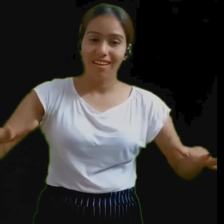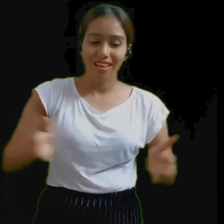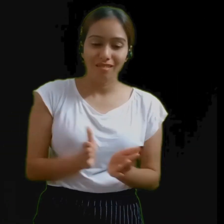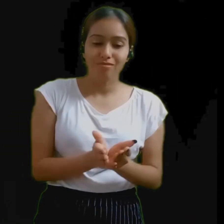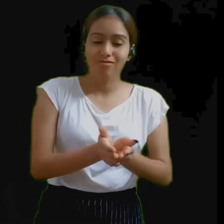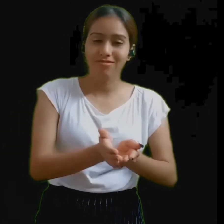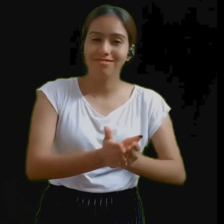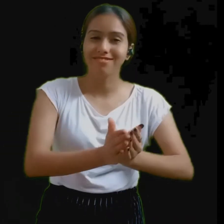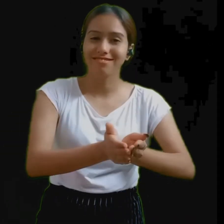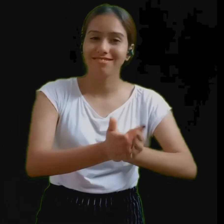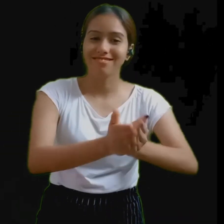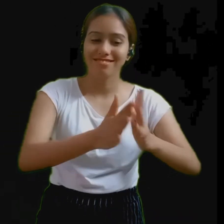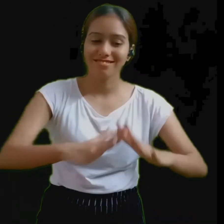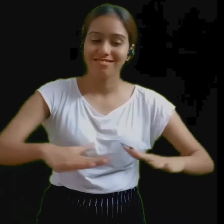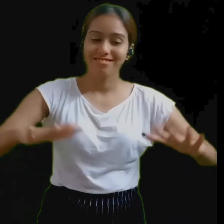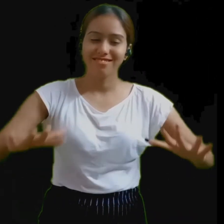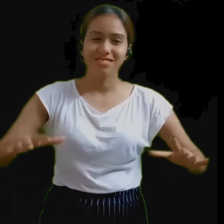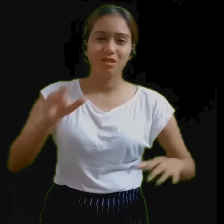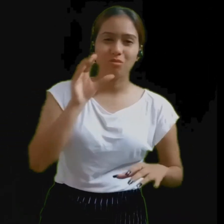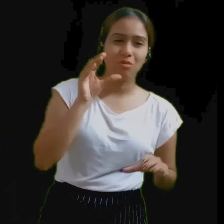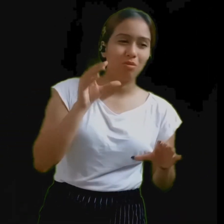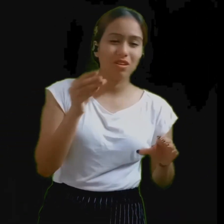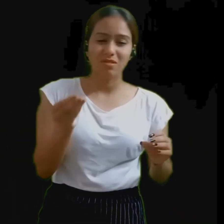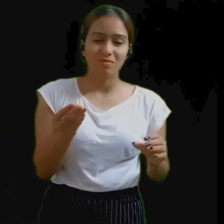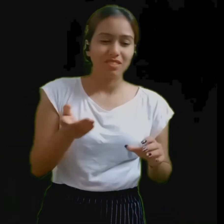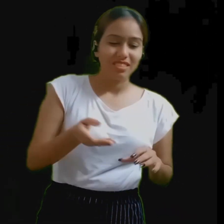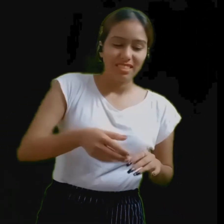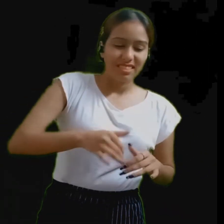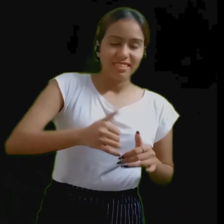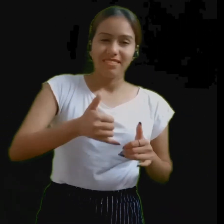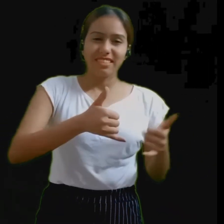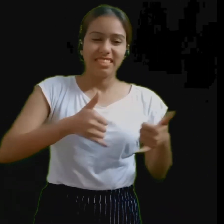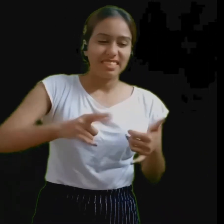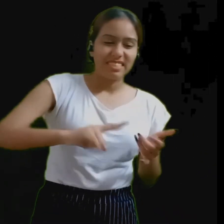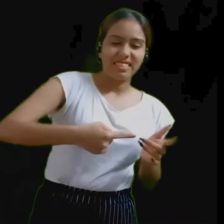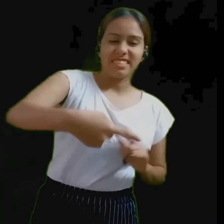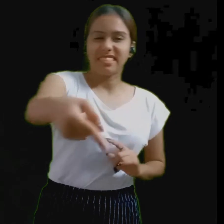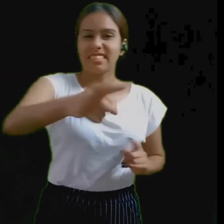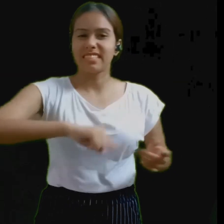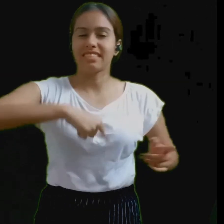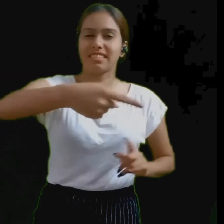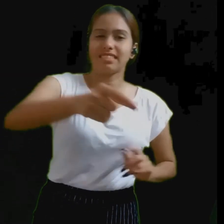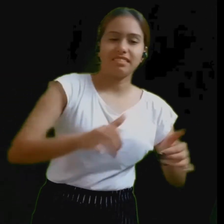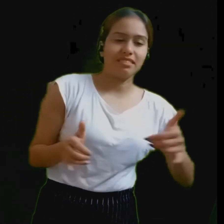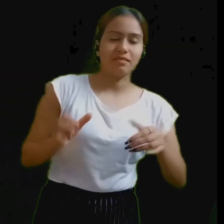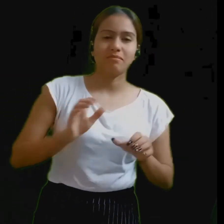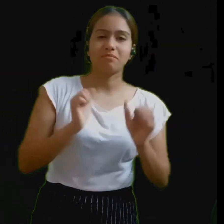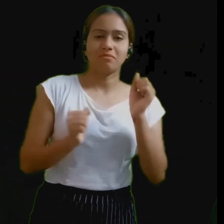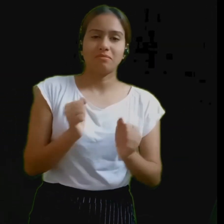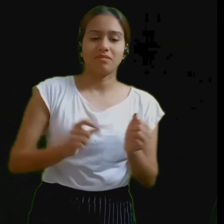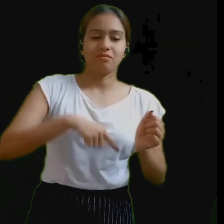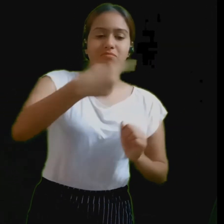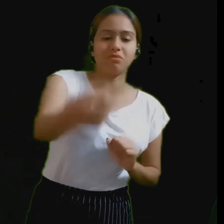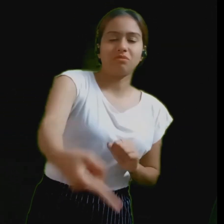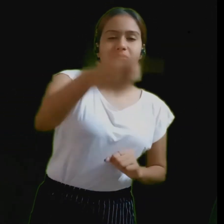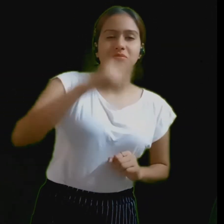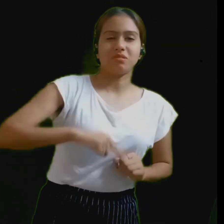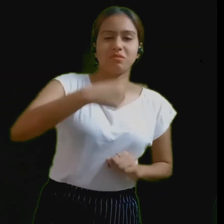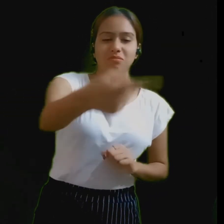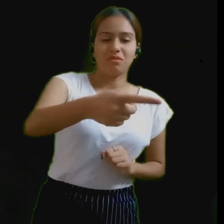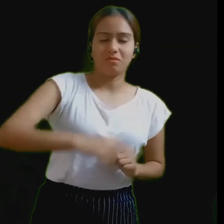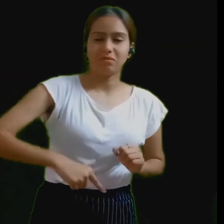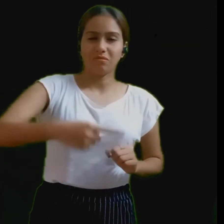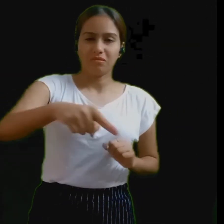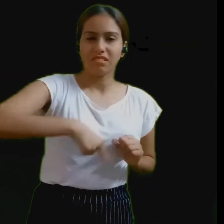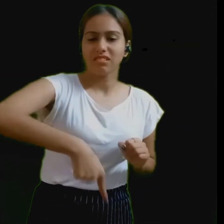डॉगी अनकंफर्टेबल फील करने लगा। वो असहज महसूस कर रहा था, इधर से उधर उछाले मार रहा था, उछल कूद कर रहा था, इधर से उधर जा रहा था बार बार। तो जो